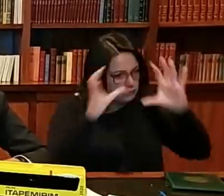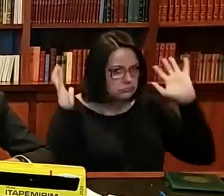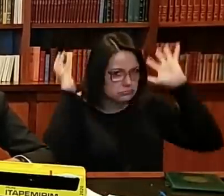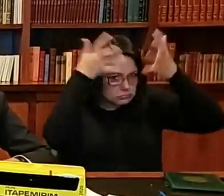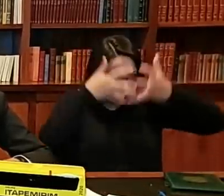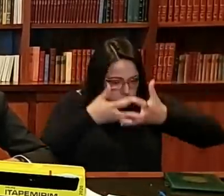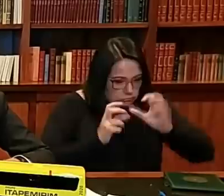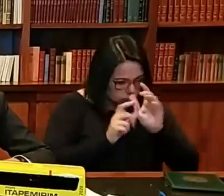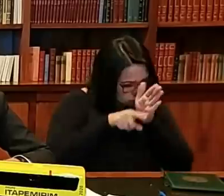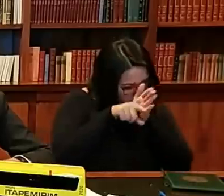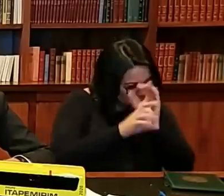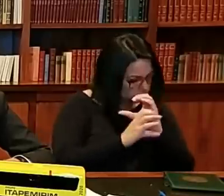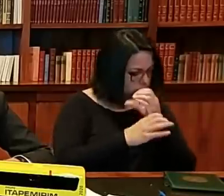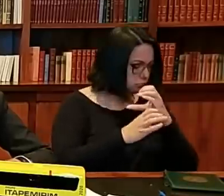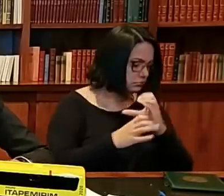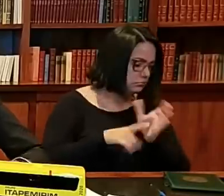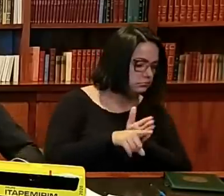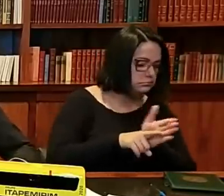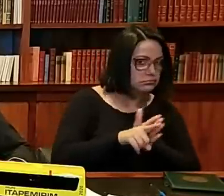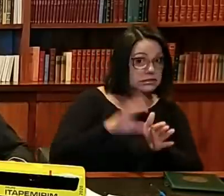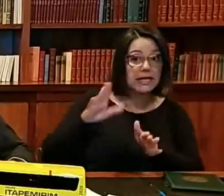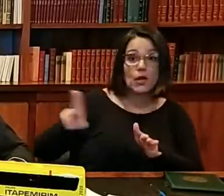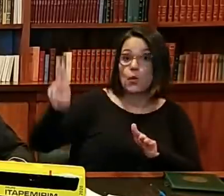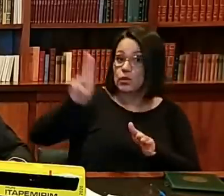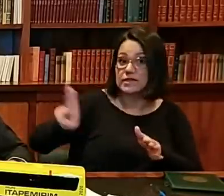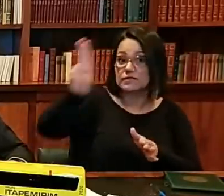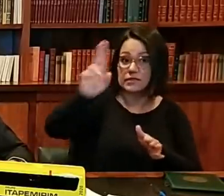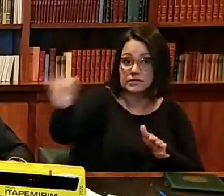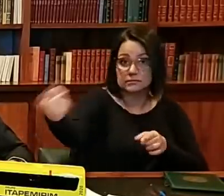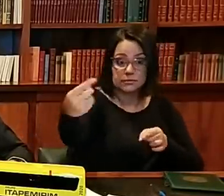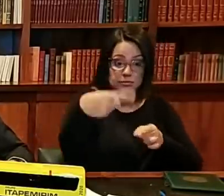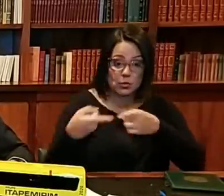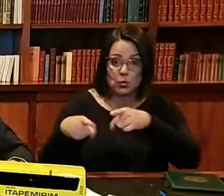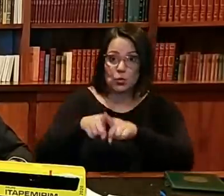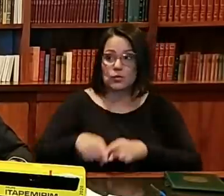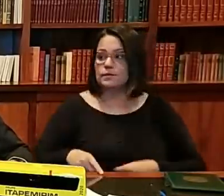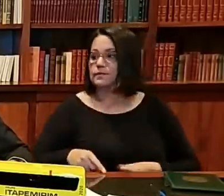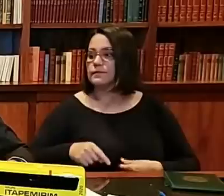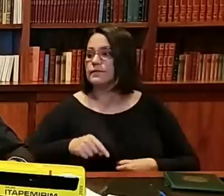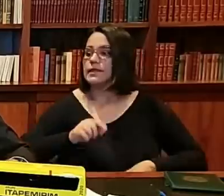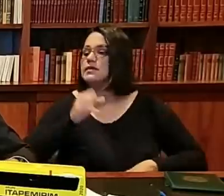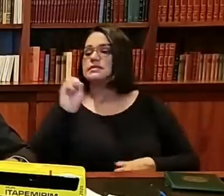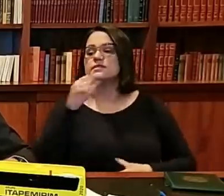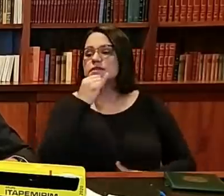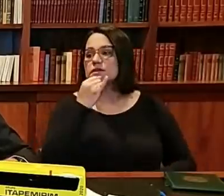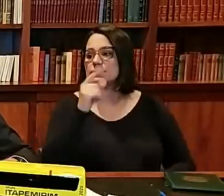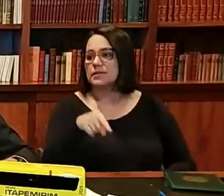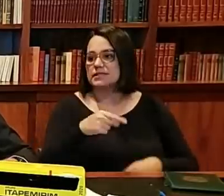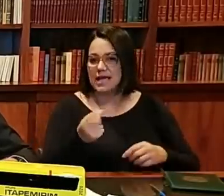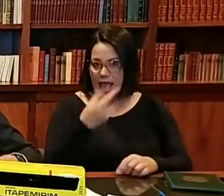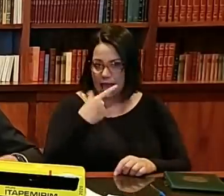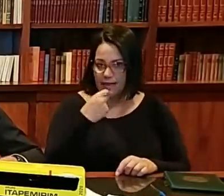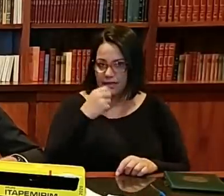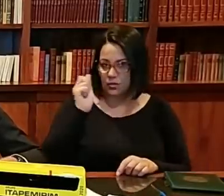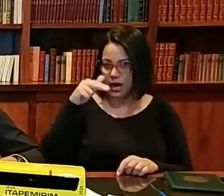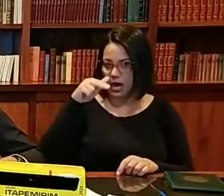toda a infraestrutura de ciência que nós temos em volta, universidades, outras coisas. Para você chegar na Anitta, aquele vermífugo, começou lá